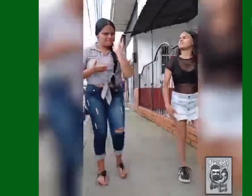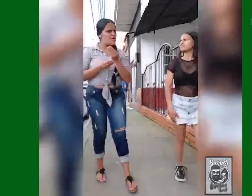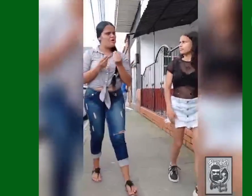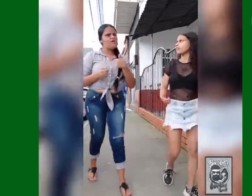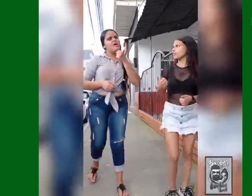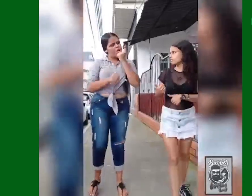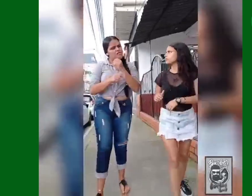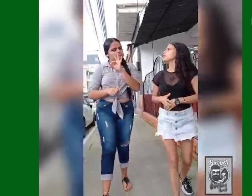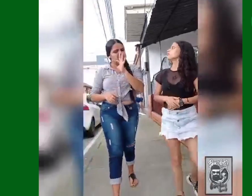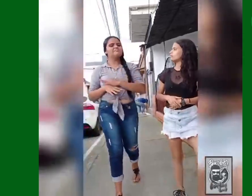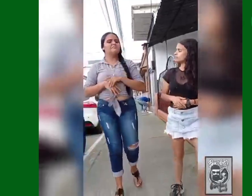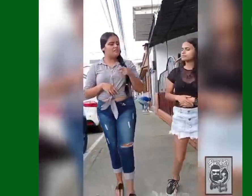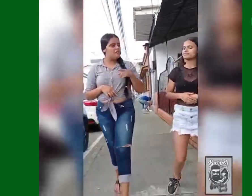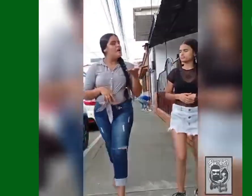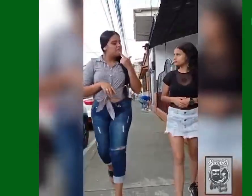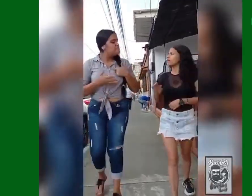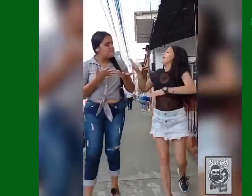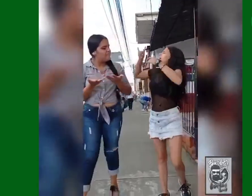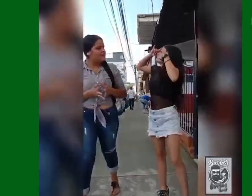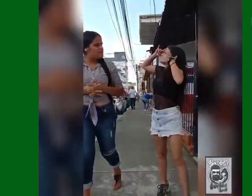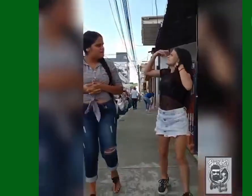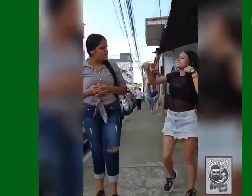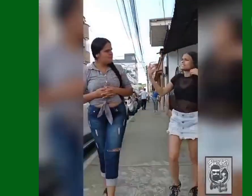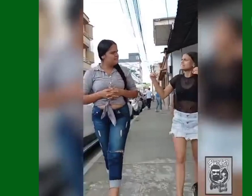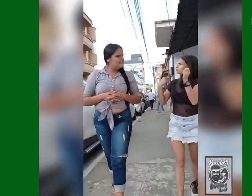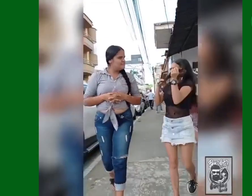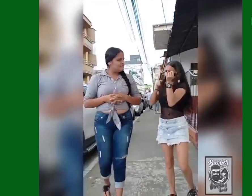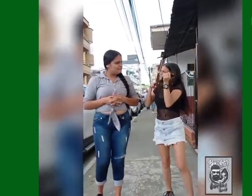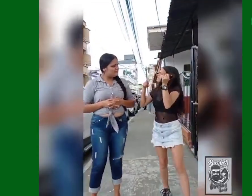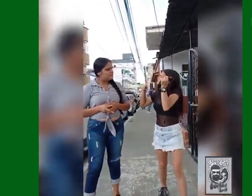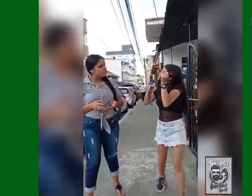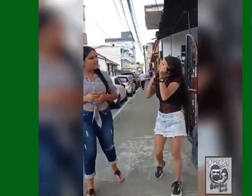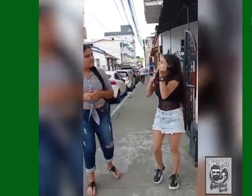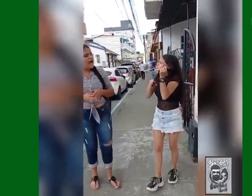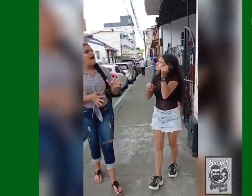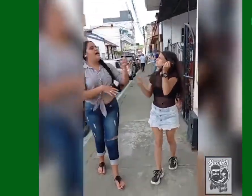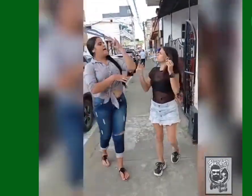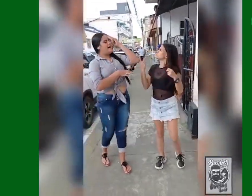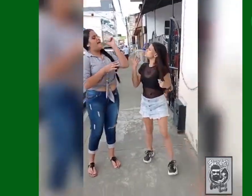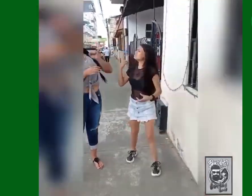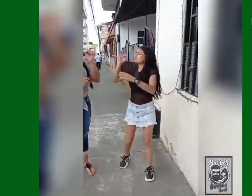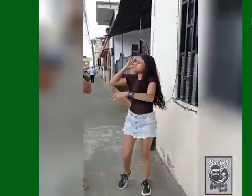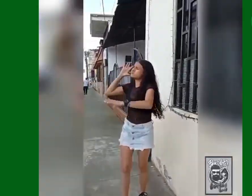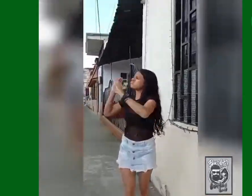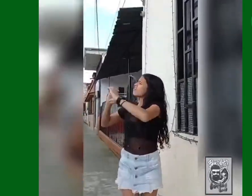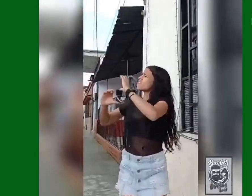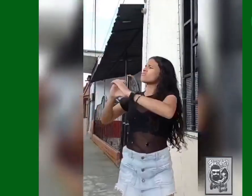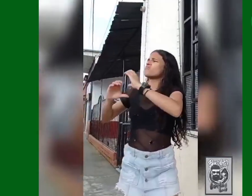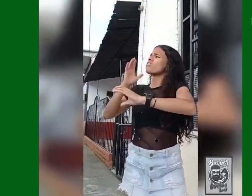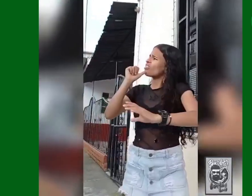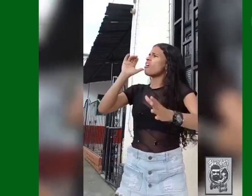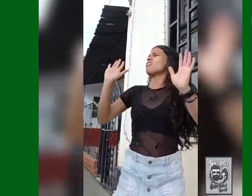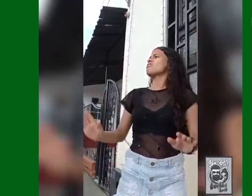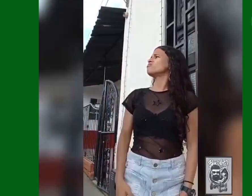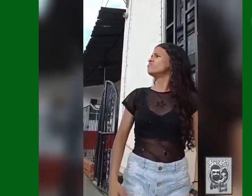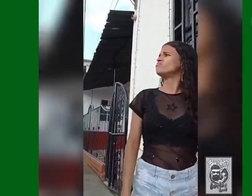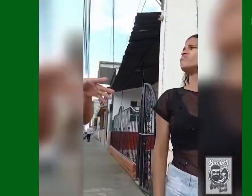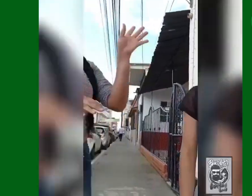Sí, mi trabajo está muy bien. Oye, ahora que me acuerdo, necesito cortarme el pelo, pero comunicarme con los oyentes es